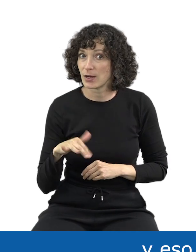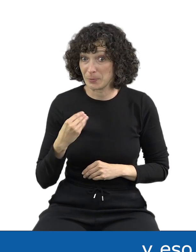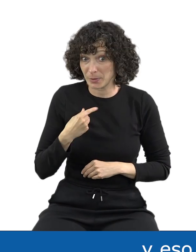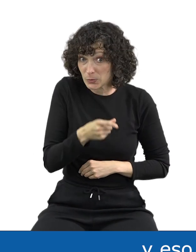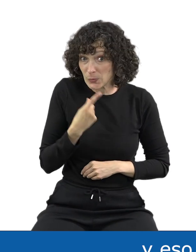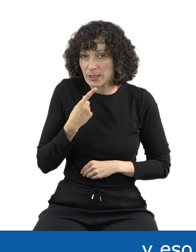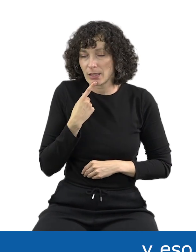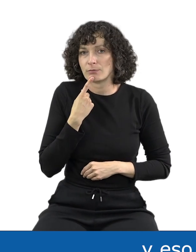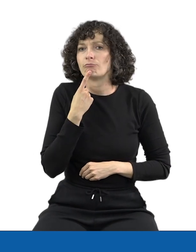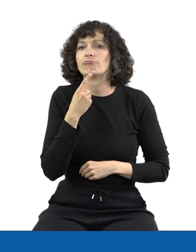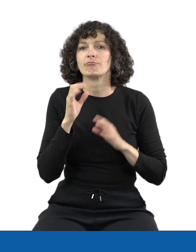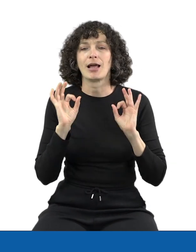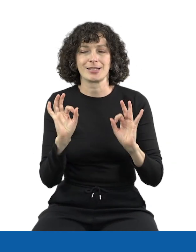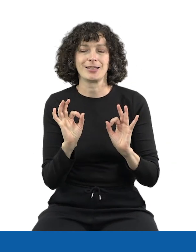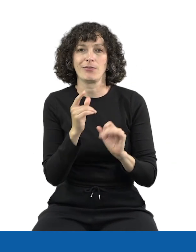medida lo que tú comentas, ¿no?